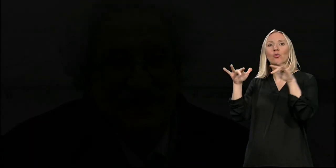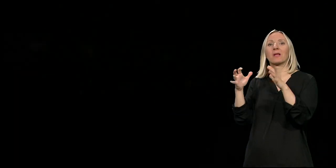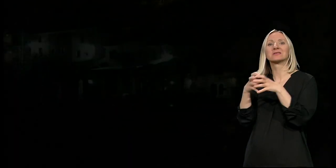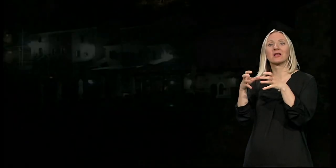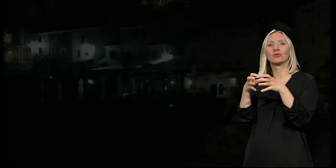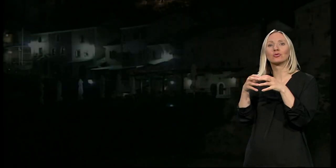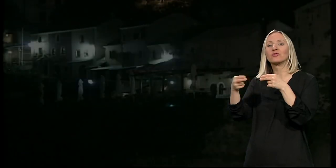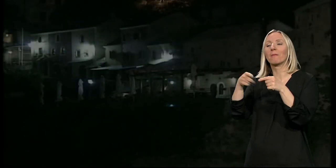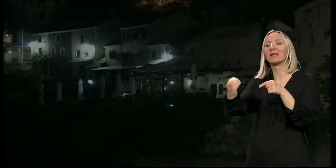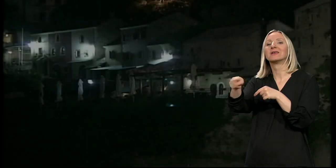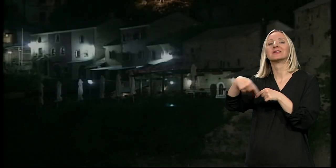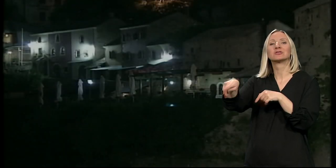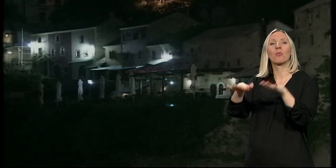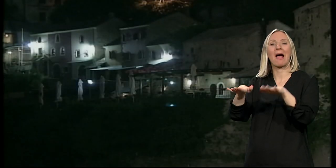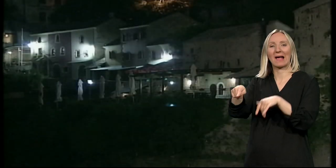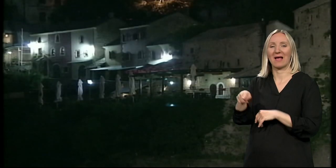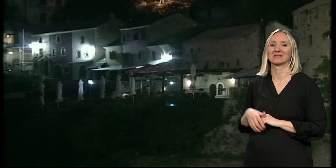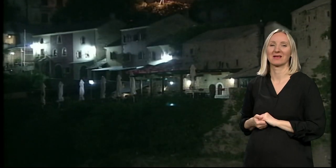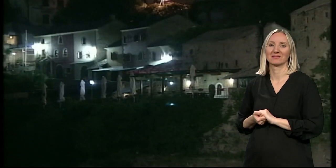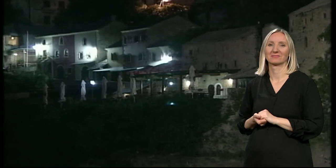kod magaza.